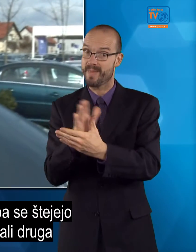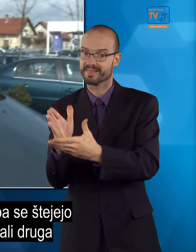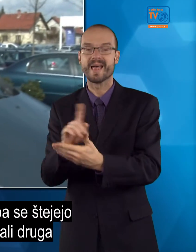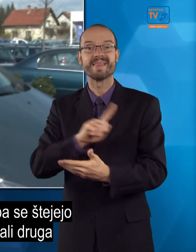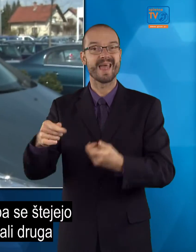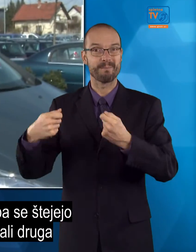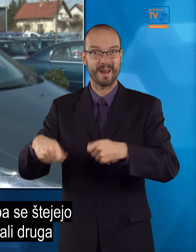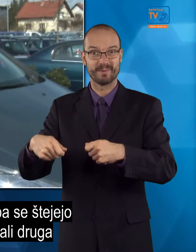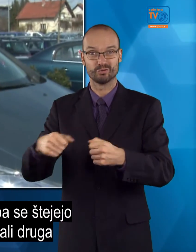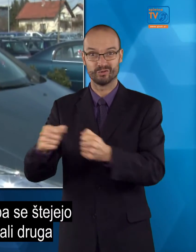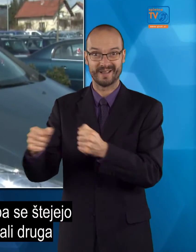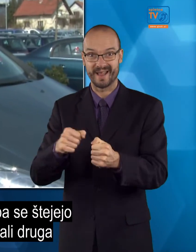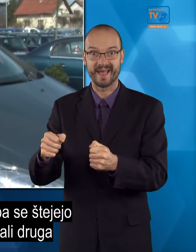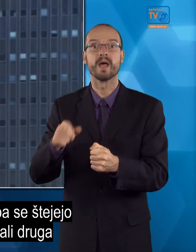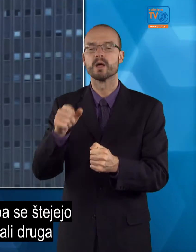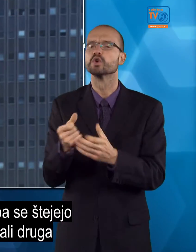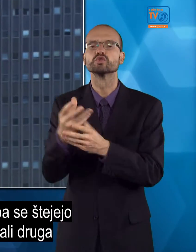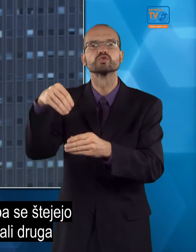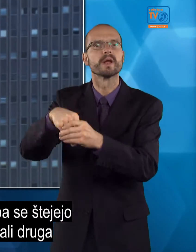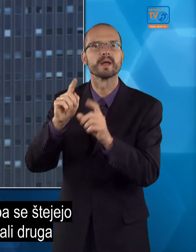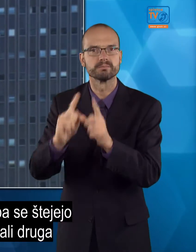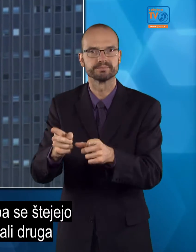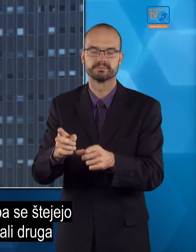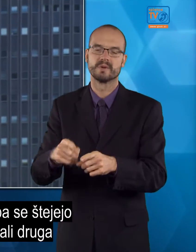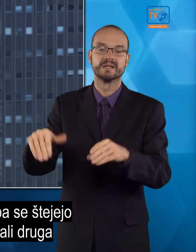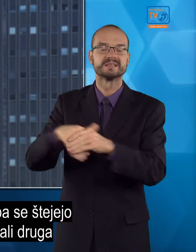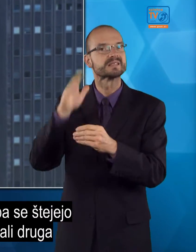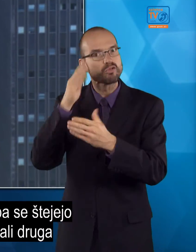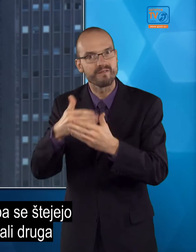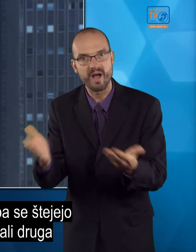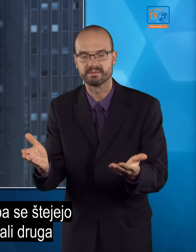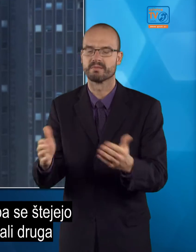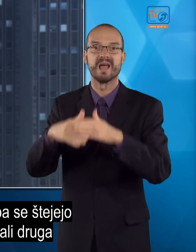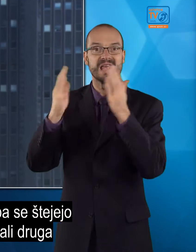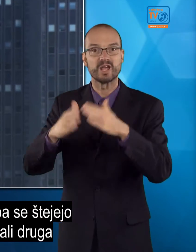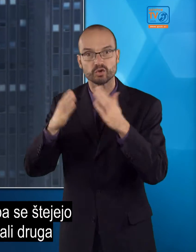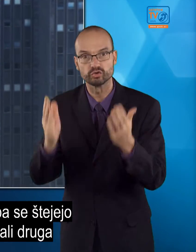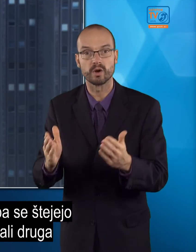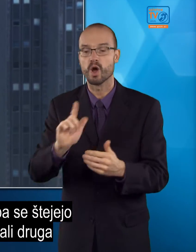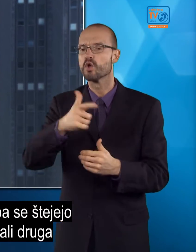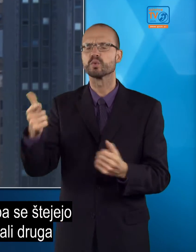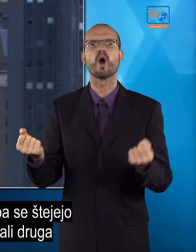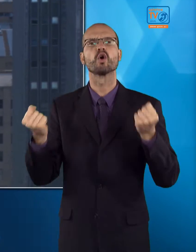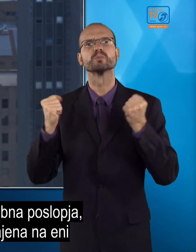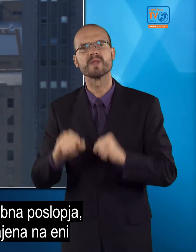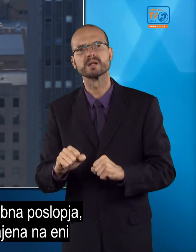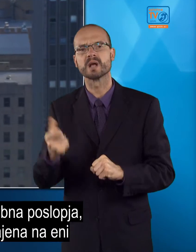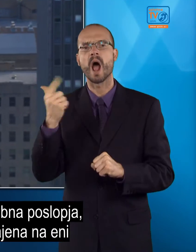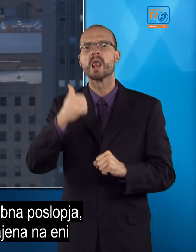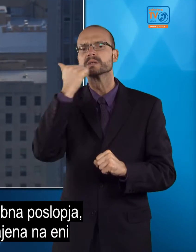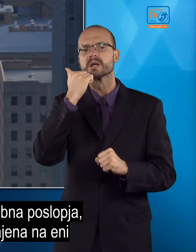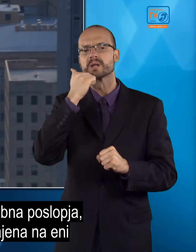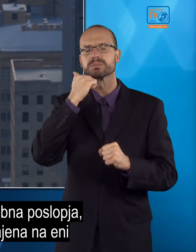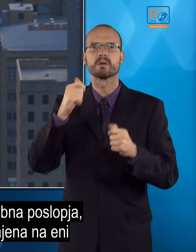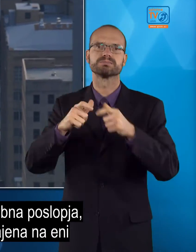Med nepremičnine pa se štejejo stanovanja, hiše ali druga gospodarska oziroma zasebna poslopja,